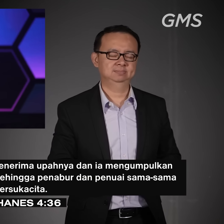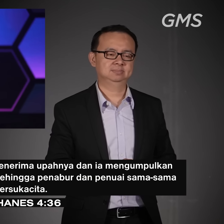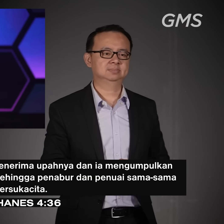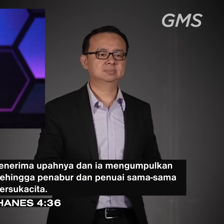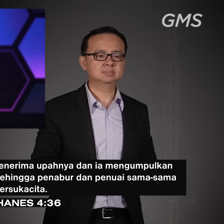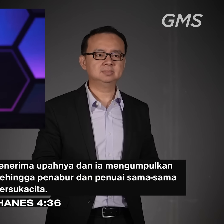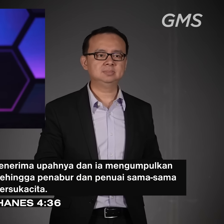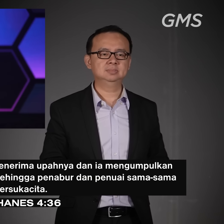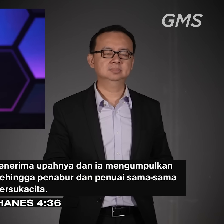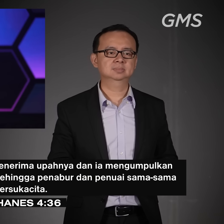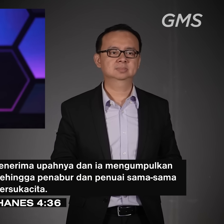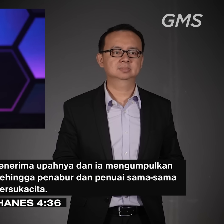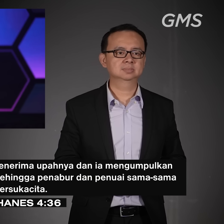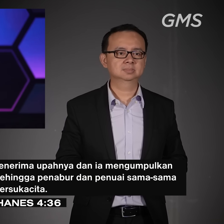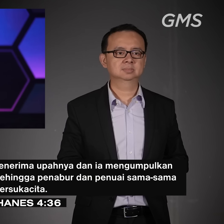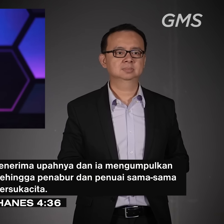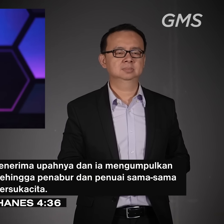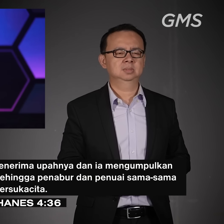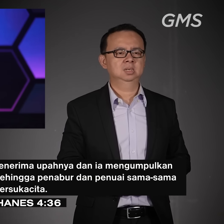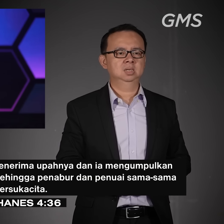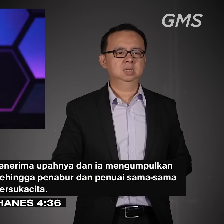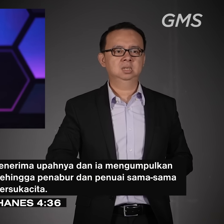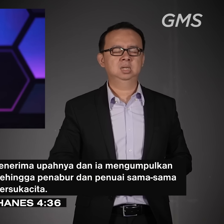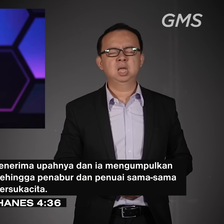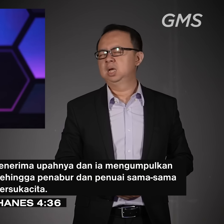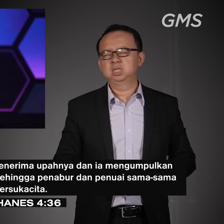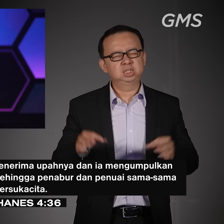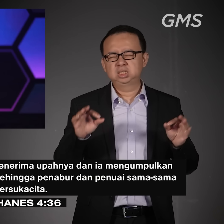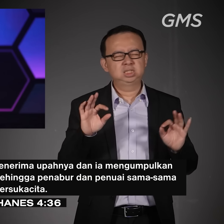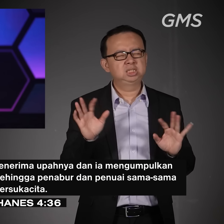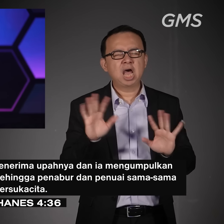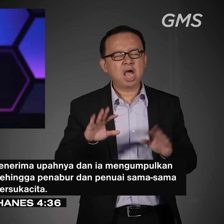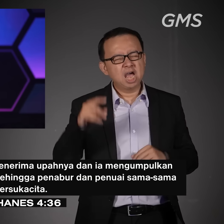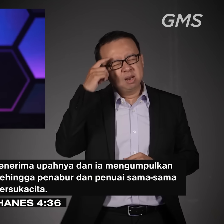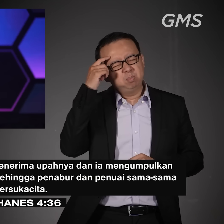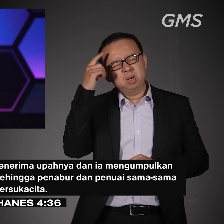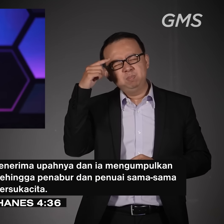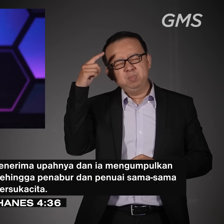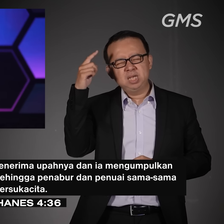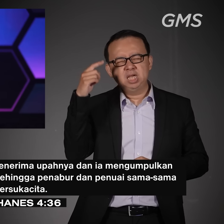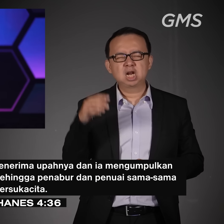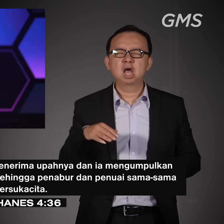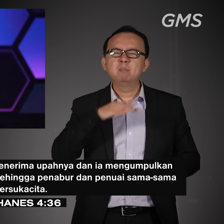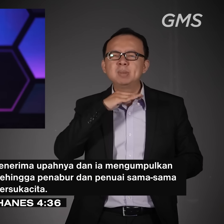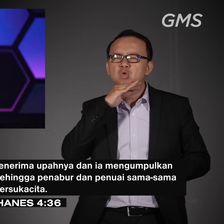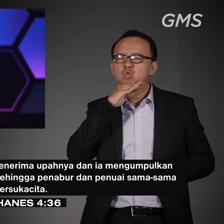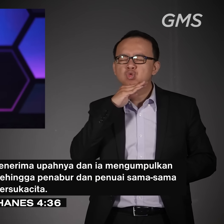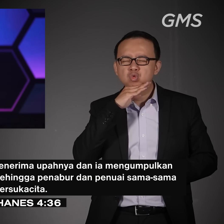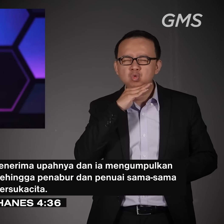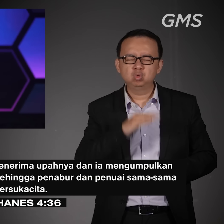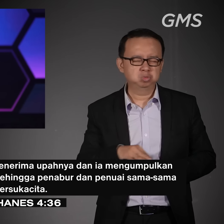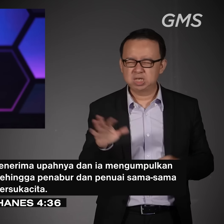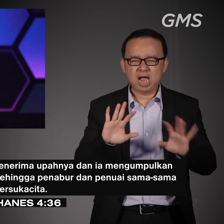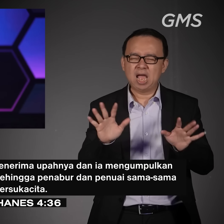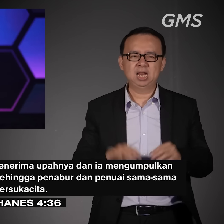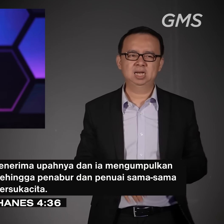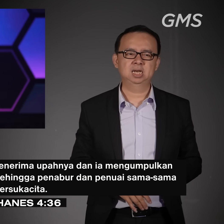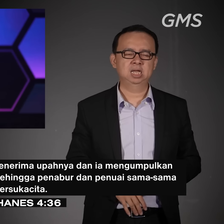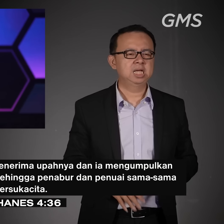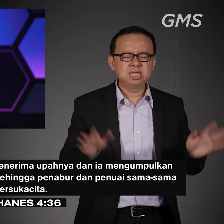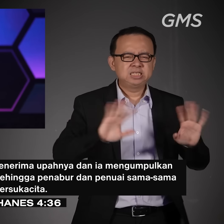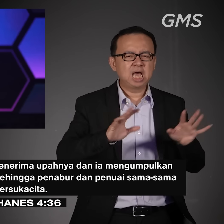sini artinya, jangan bermental wait and see. Jangan bermental tunggu dulu dan